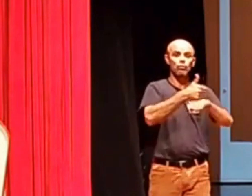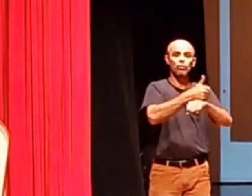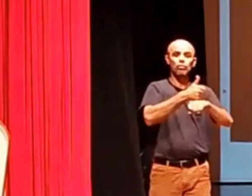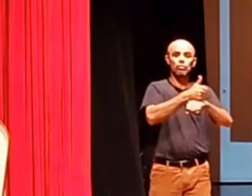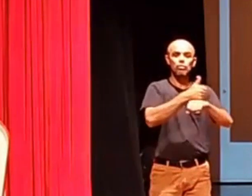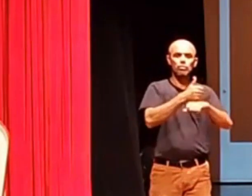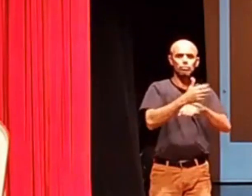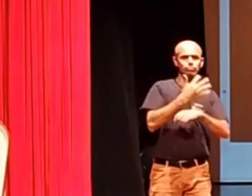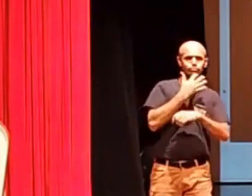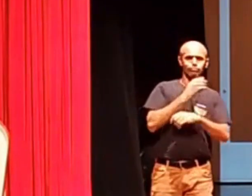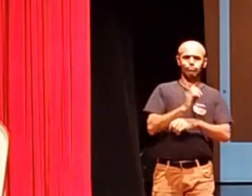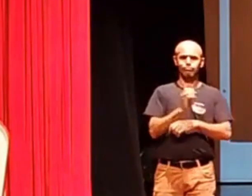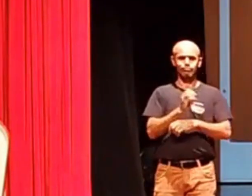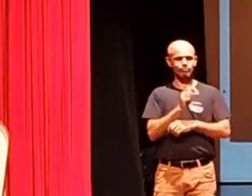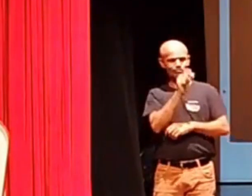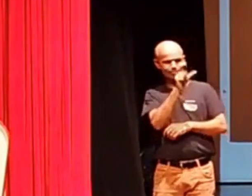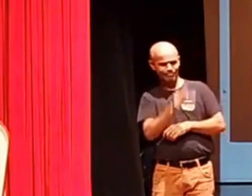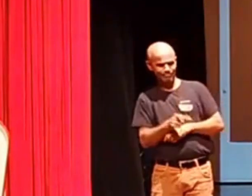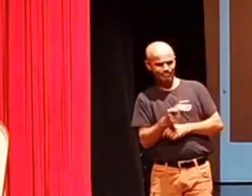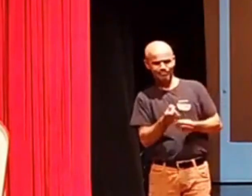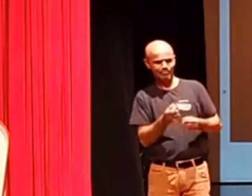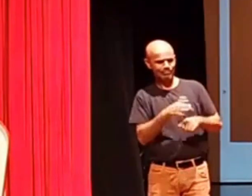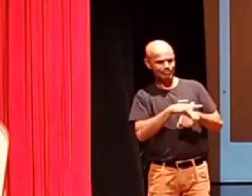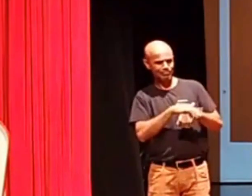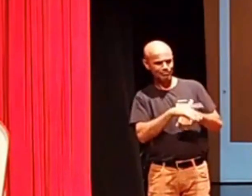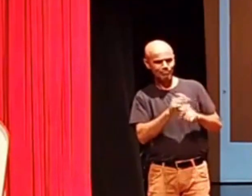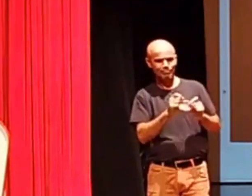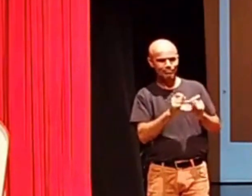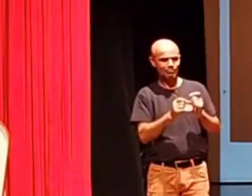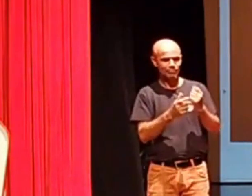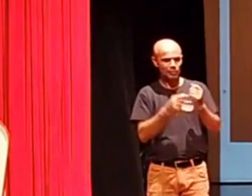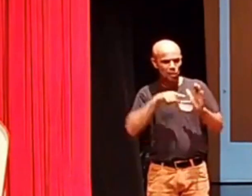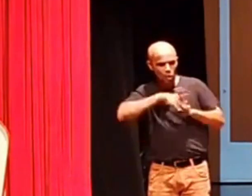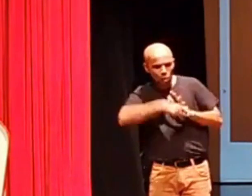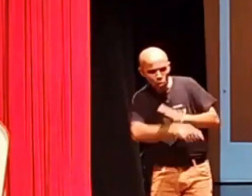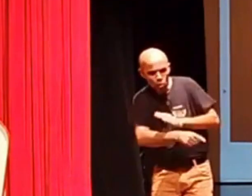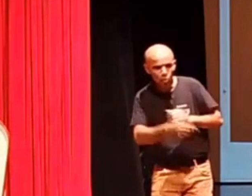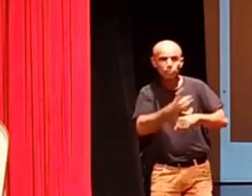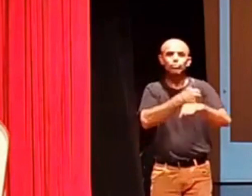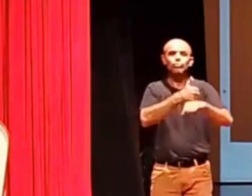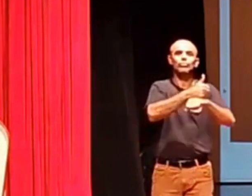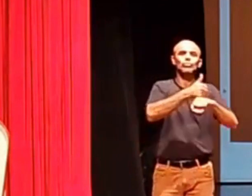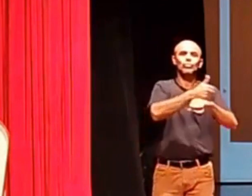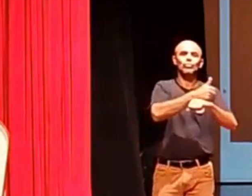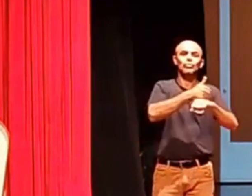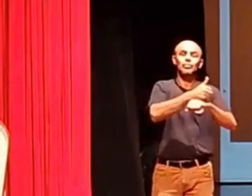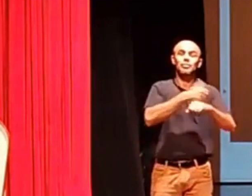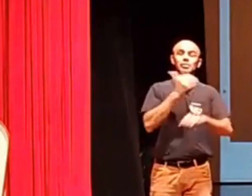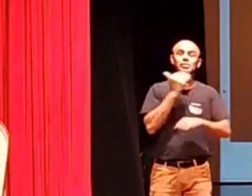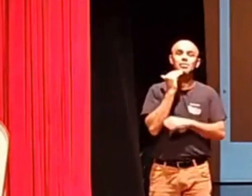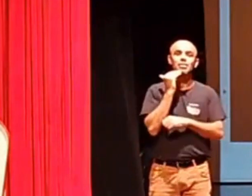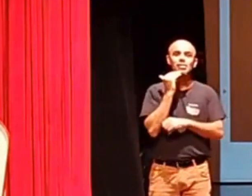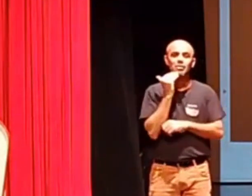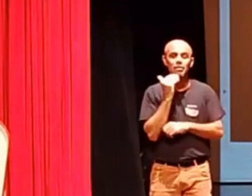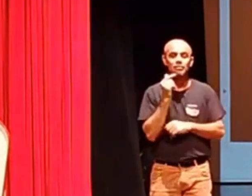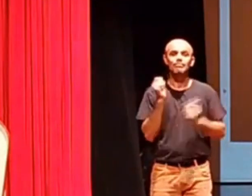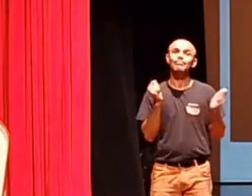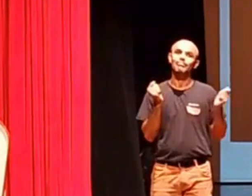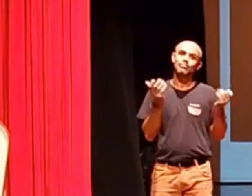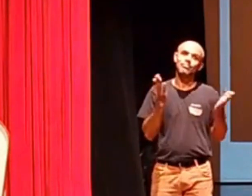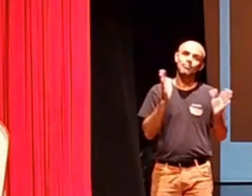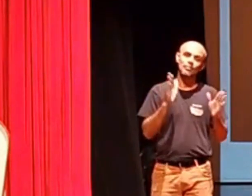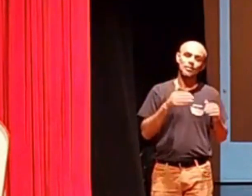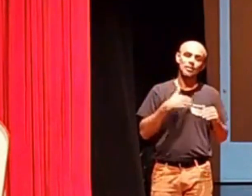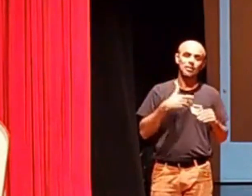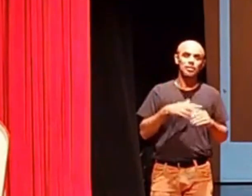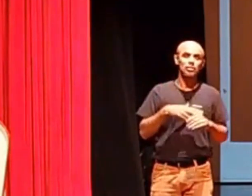tenha conhecimento sobre a patologia com profundidade, ele pode, mesmo que com a